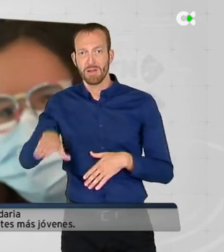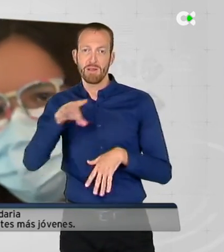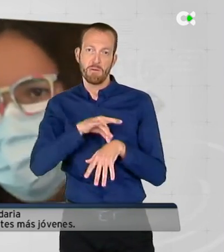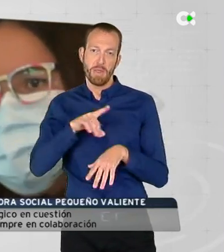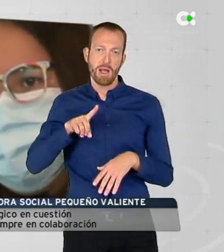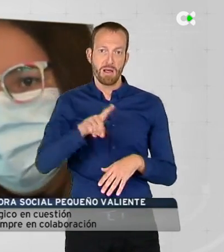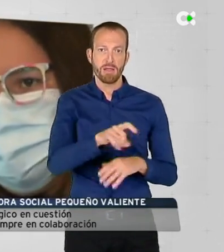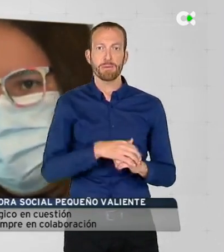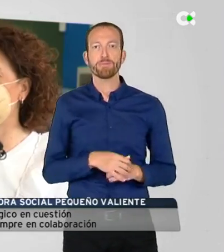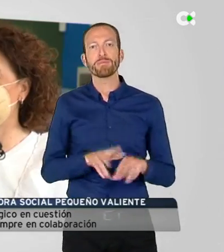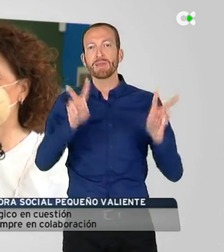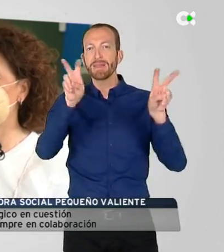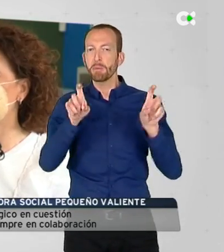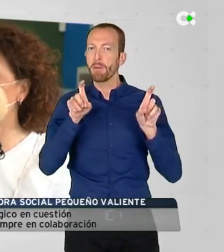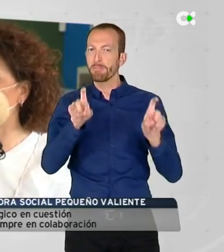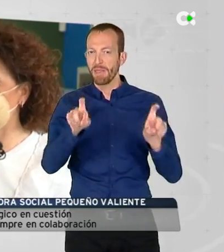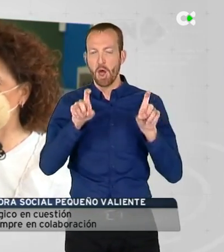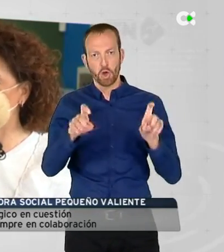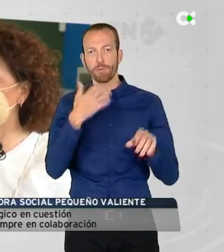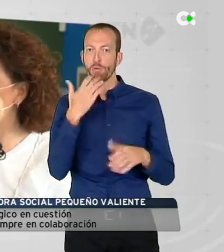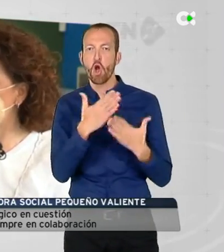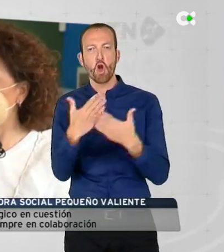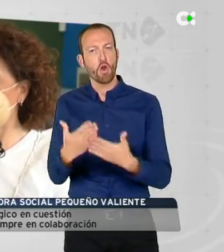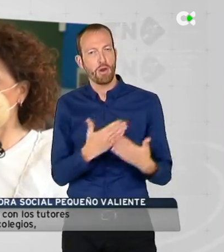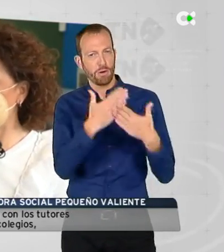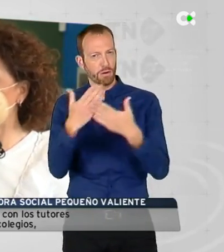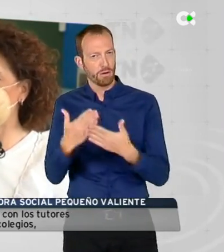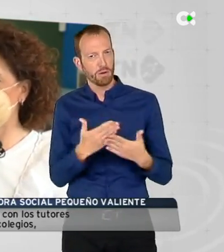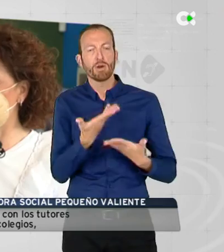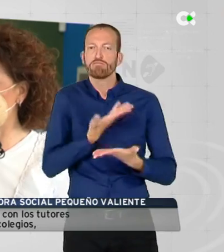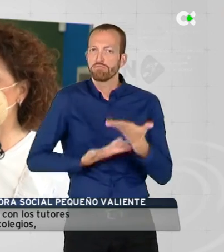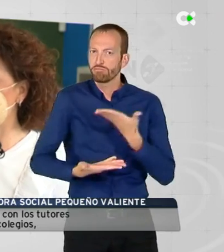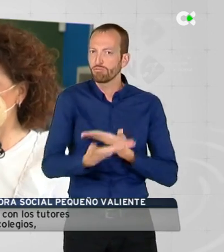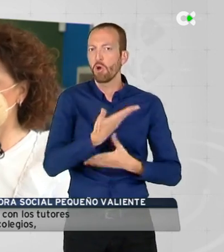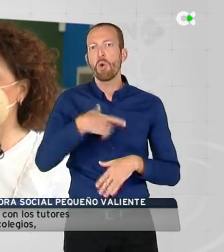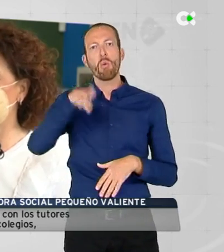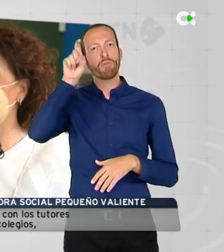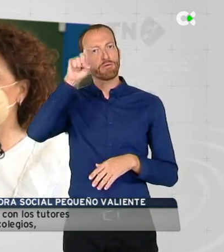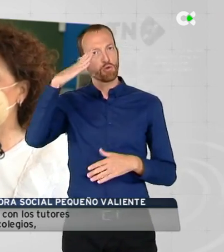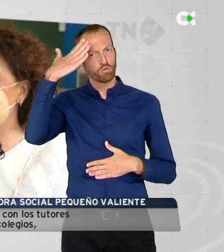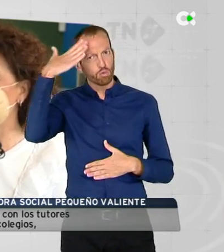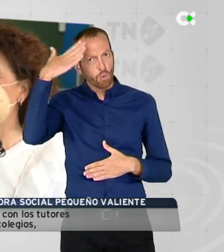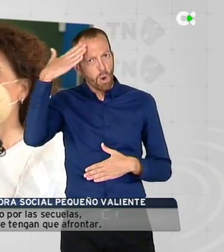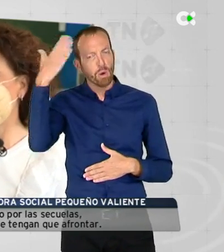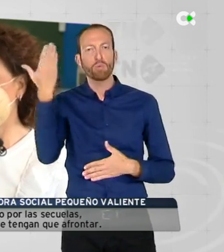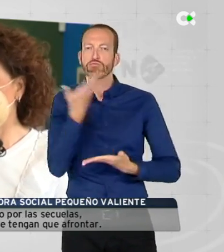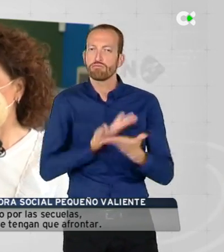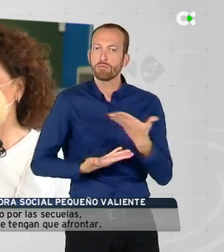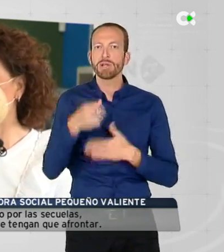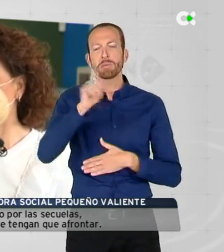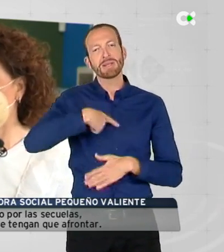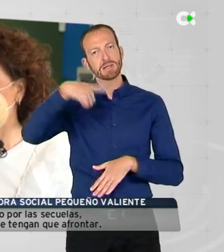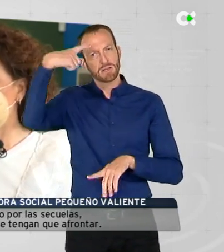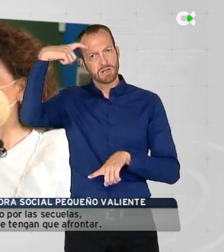A nivel pedagógico en cuestión de cuando van al cole, siempre en colaboración y en coordinación con los tutores de los colegios. A nivel